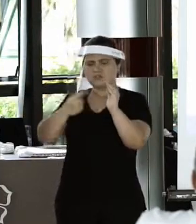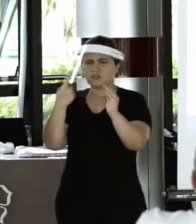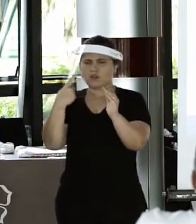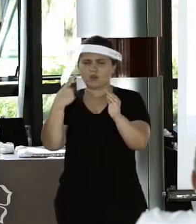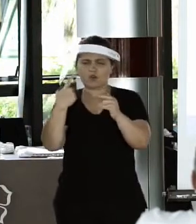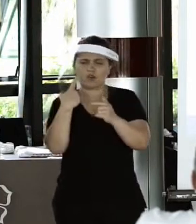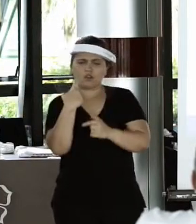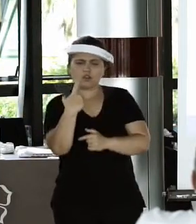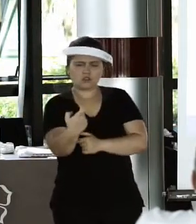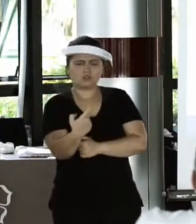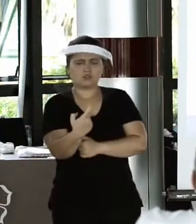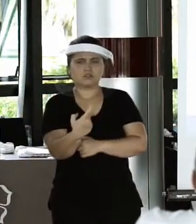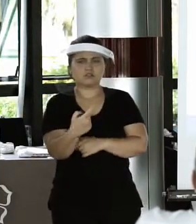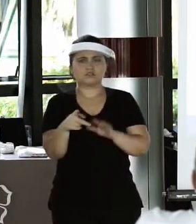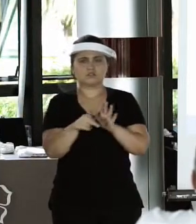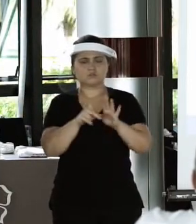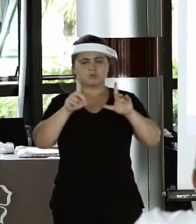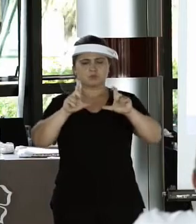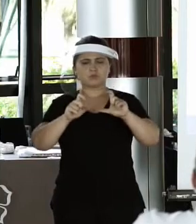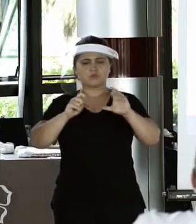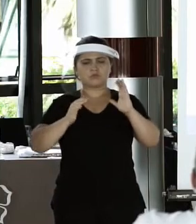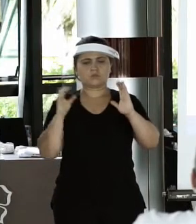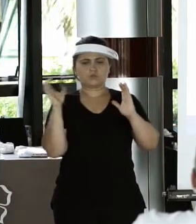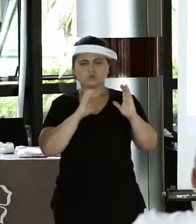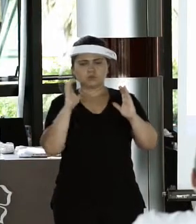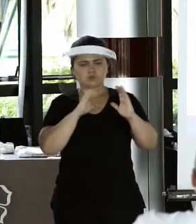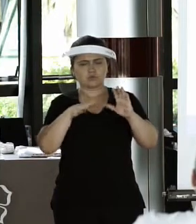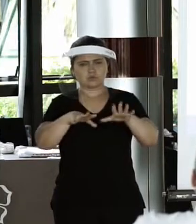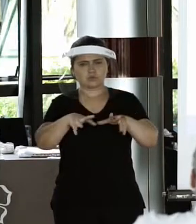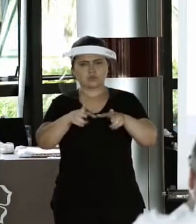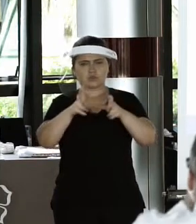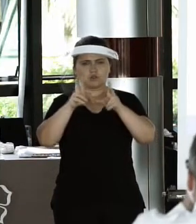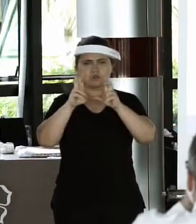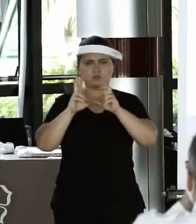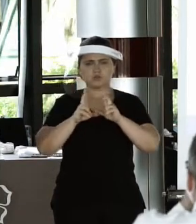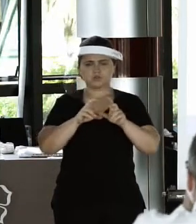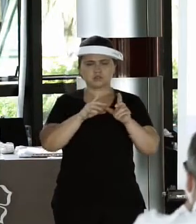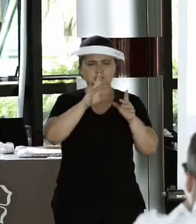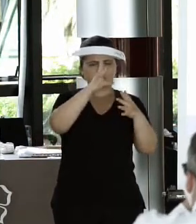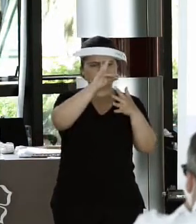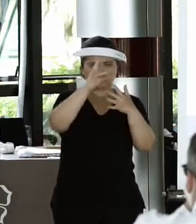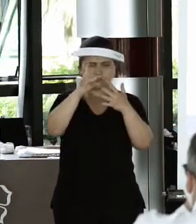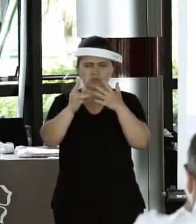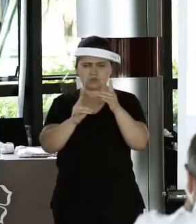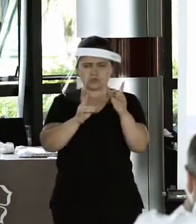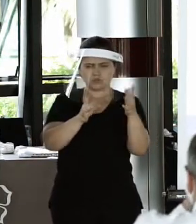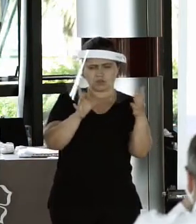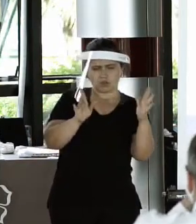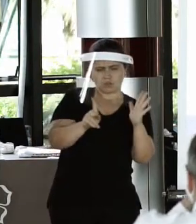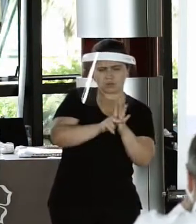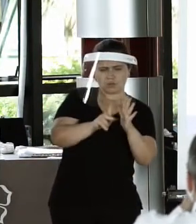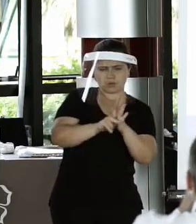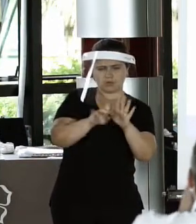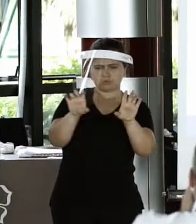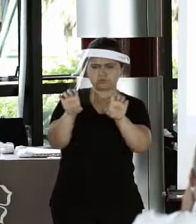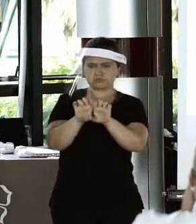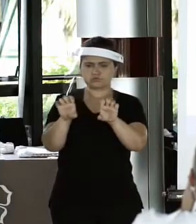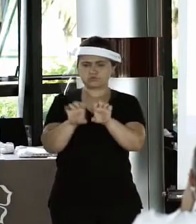que interessante. A termografia captando exatamente os elementos da